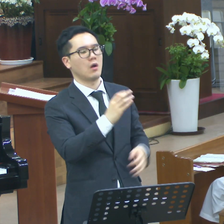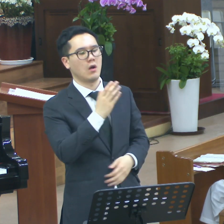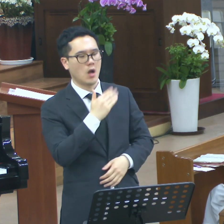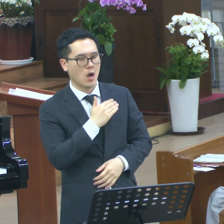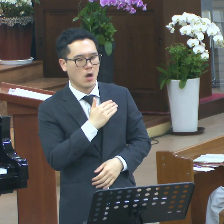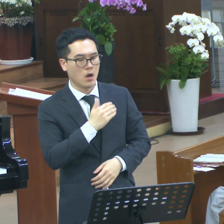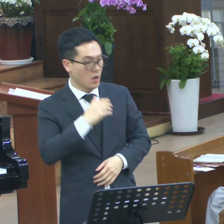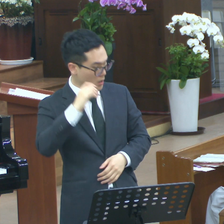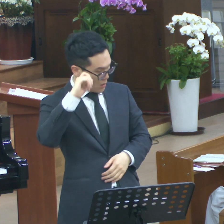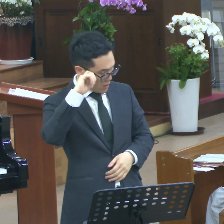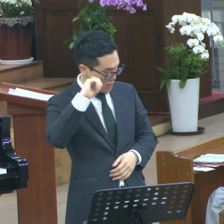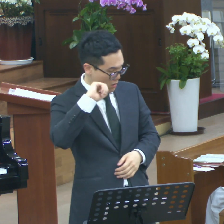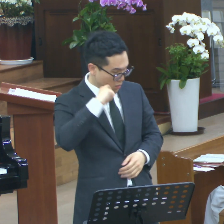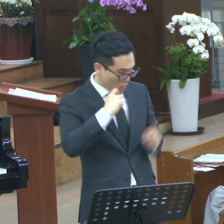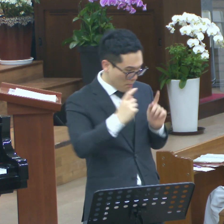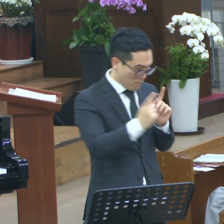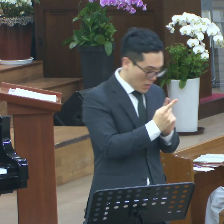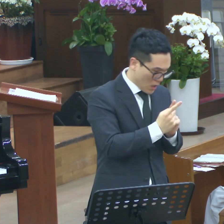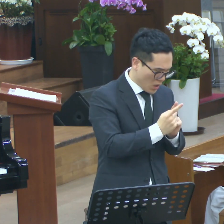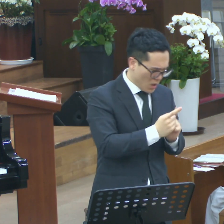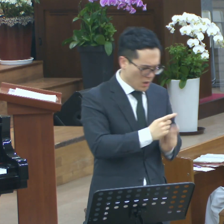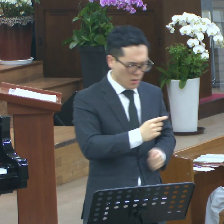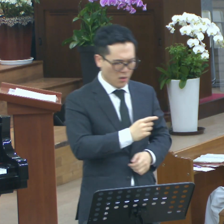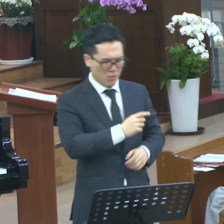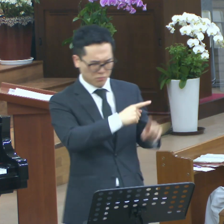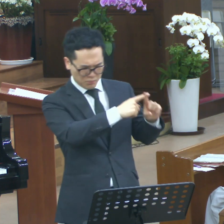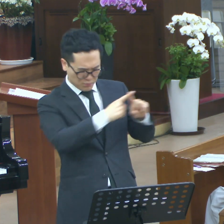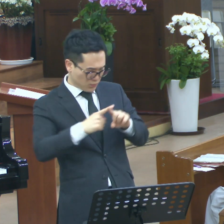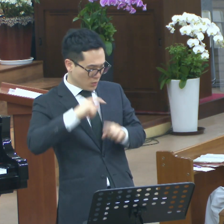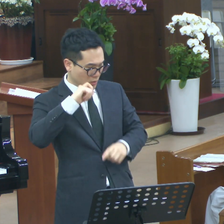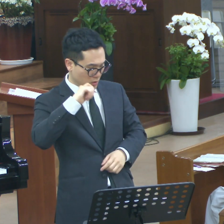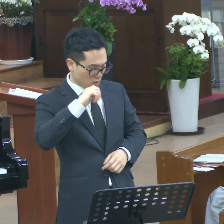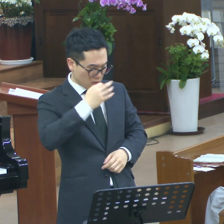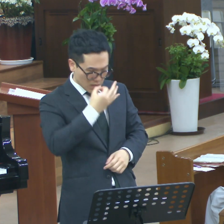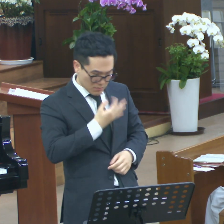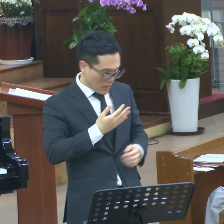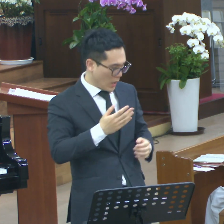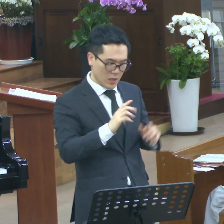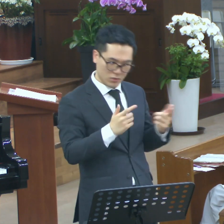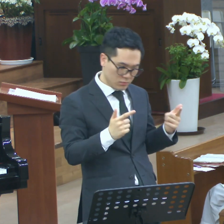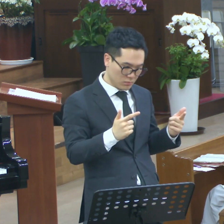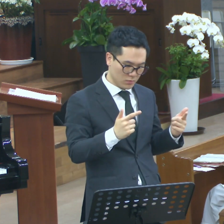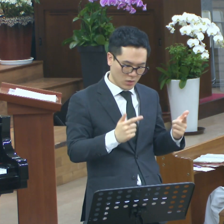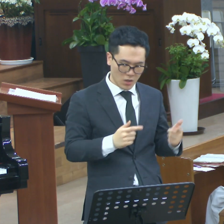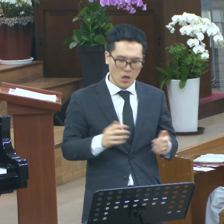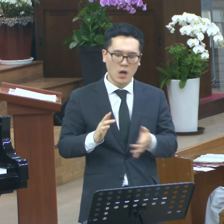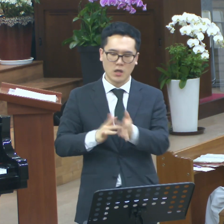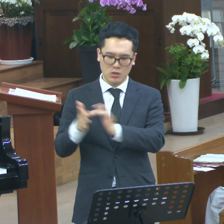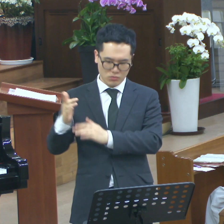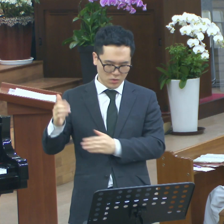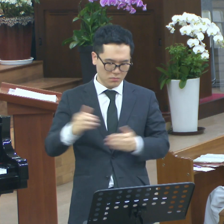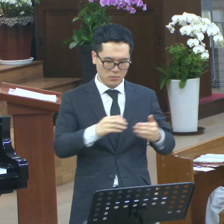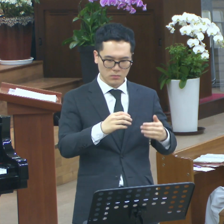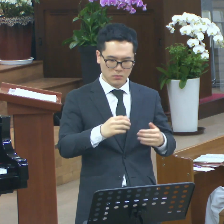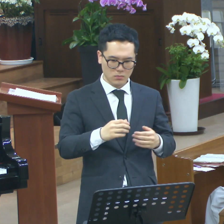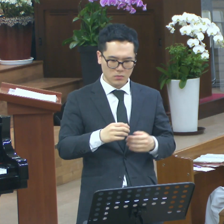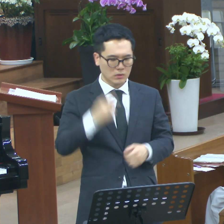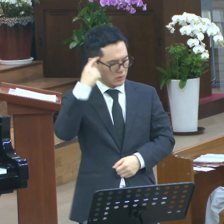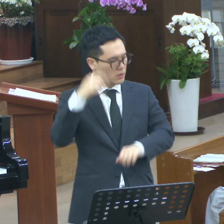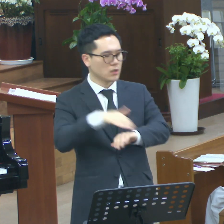그 속에 말씀을 붙잡는 사람은 더 나은 길을 걸어가게 될 줄 믿습니다. 이것이 우리가 누리는